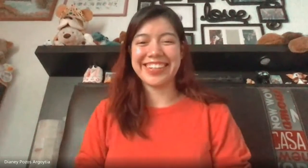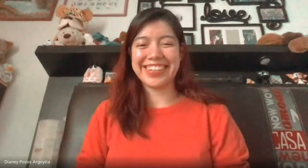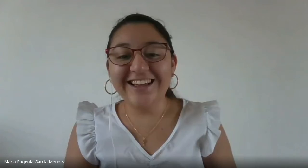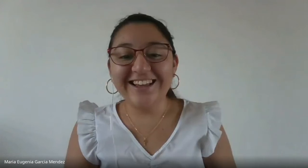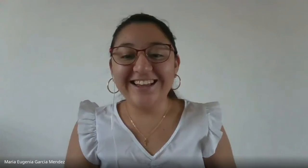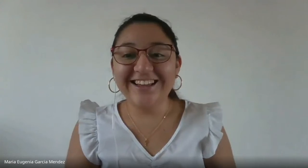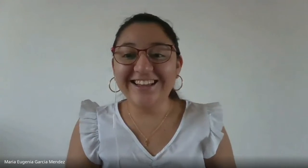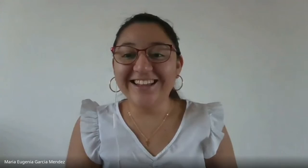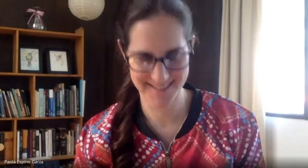no, no, no.